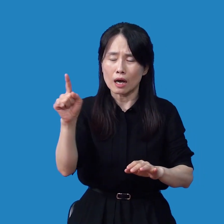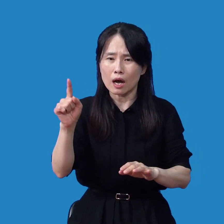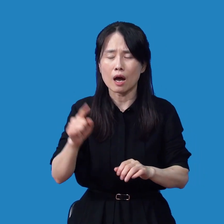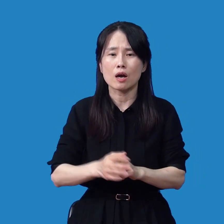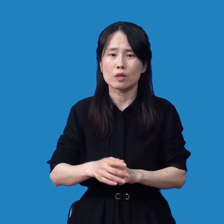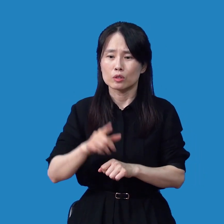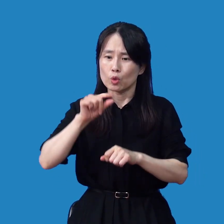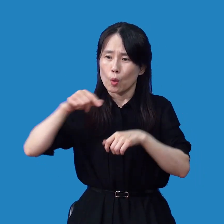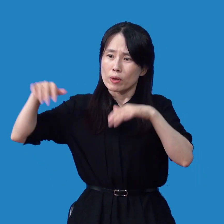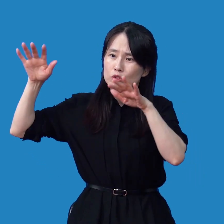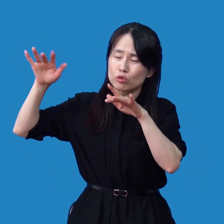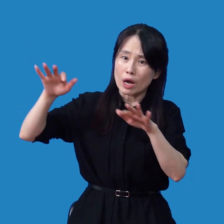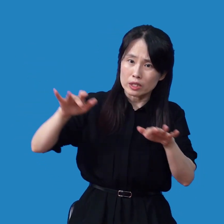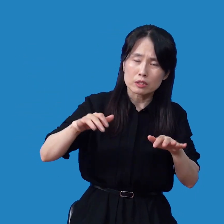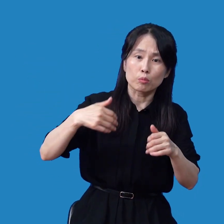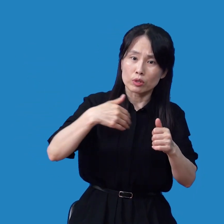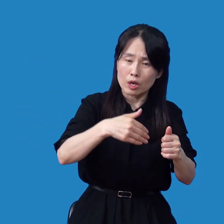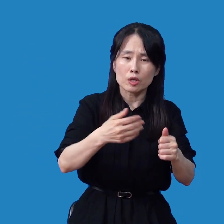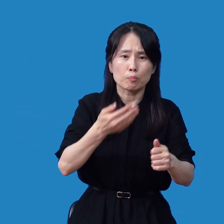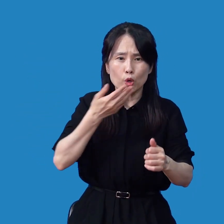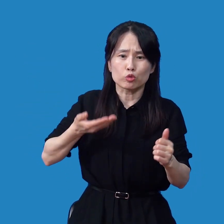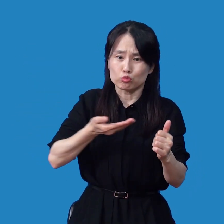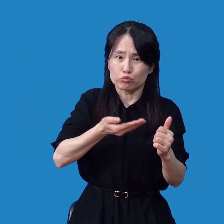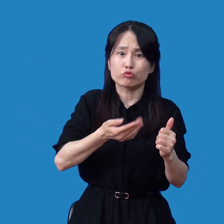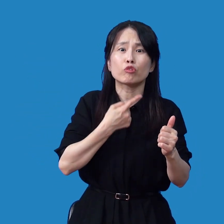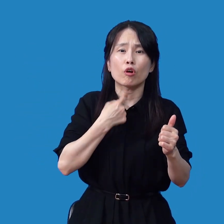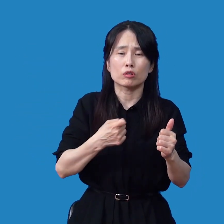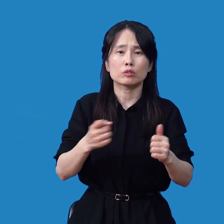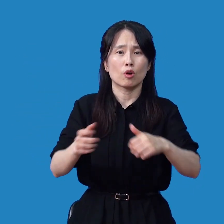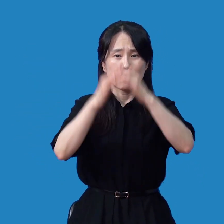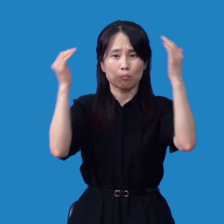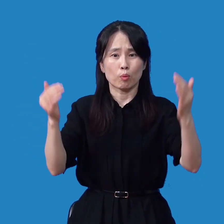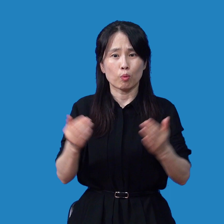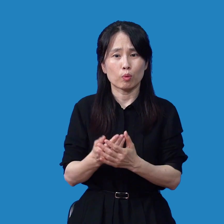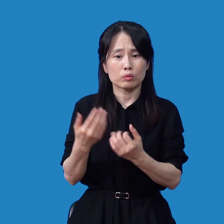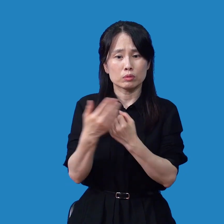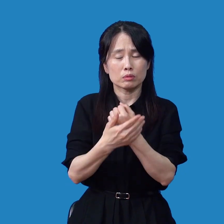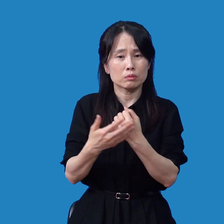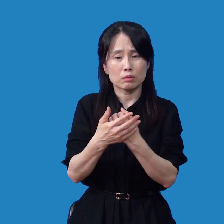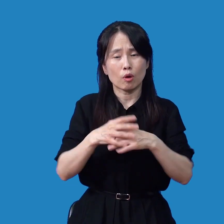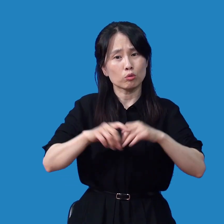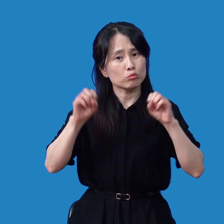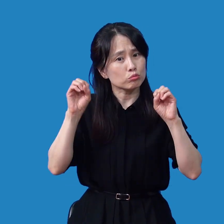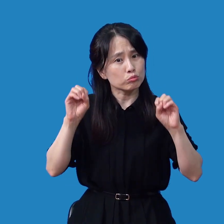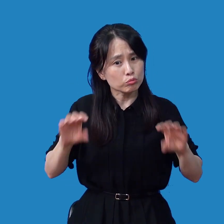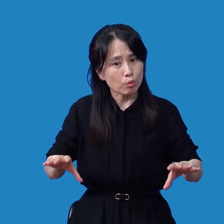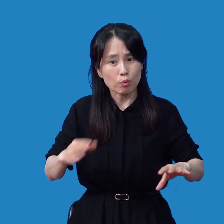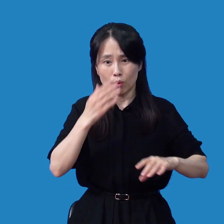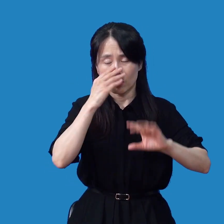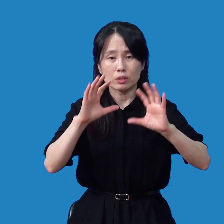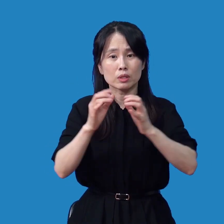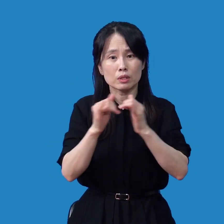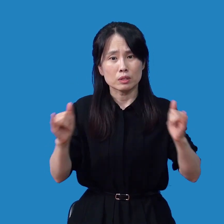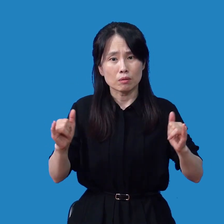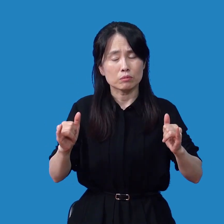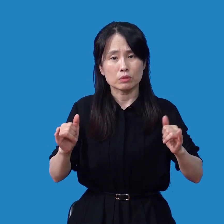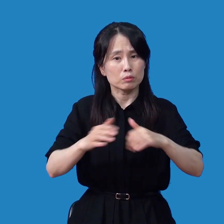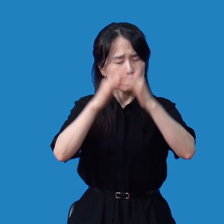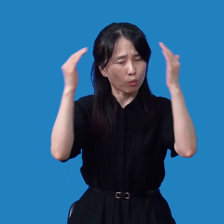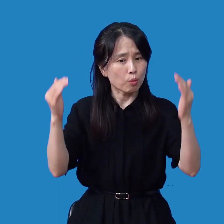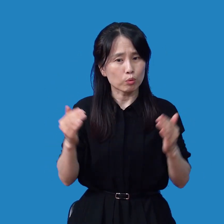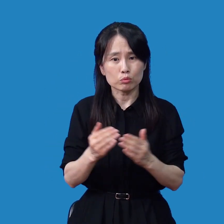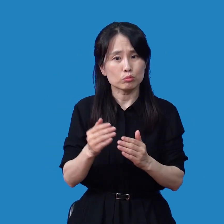베푸셨지요. 그런데 그 모든 은혜가 다 물거품이 되고 이스라엘 백성들은 완전히